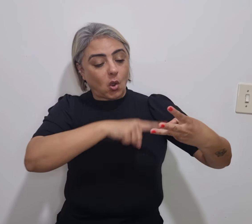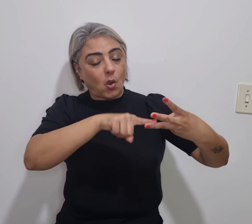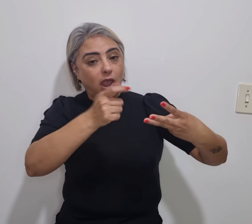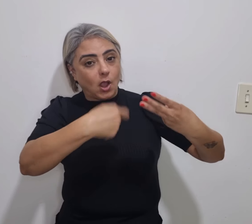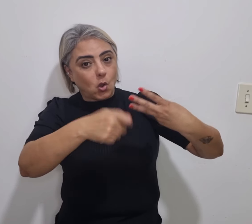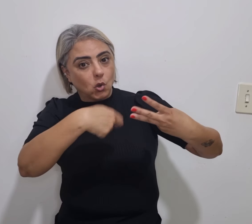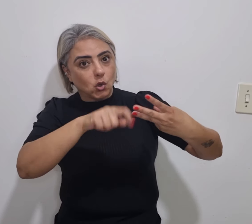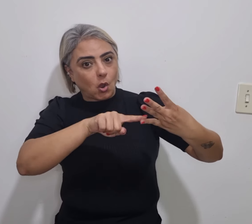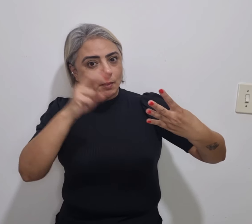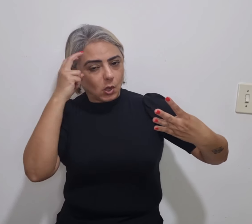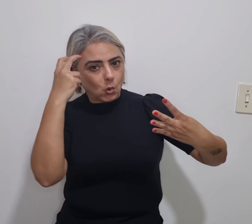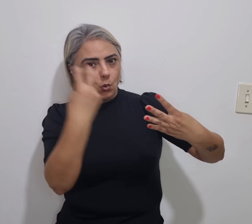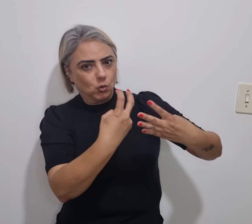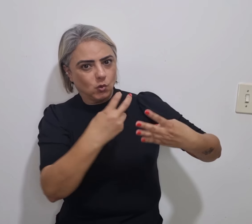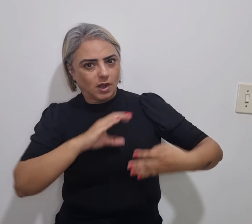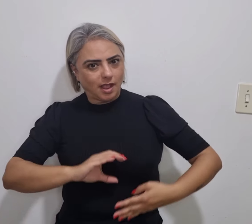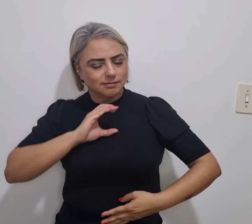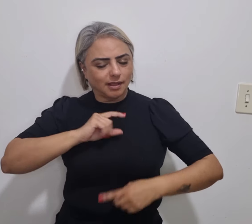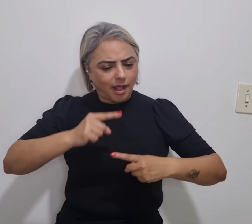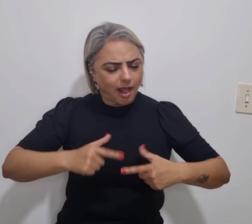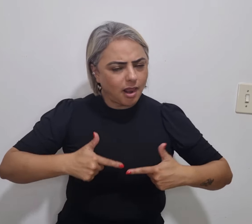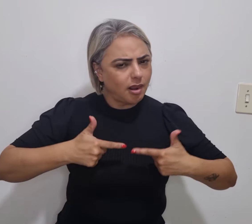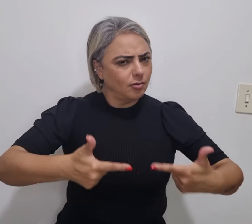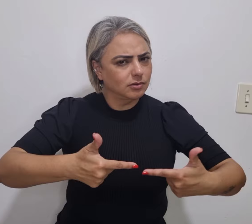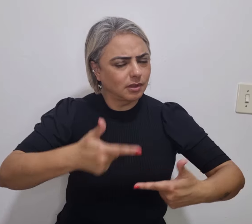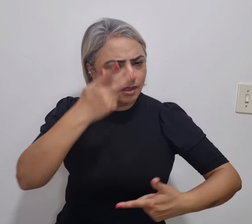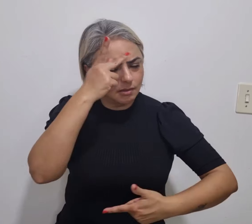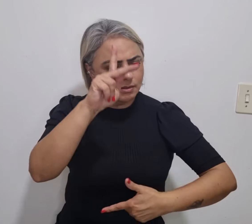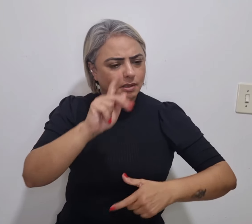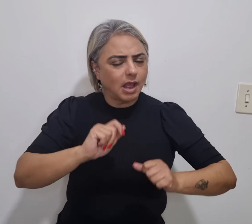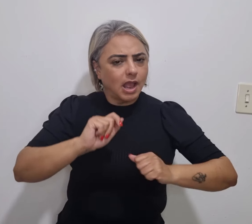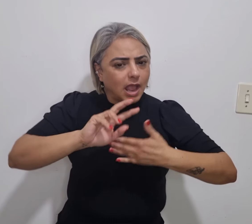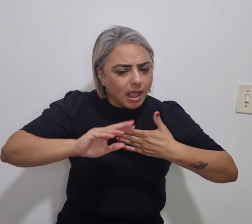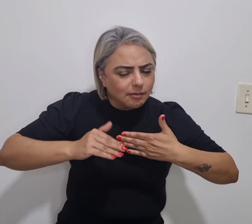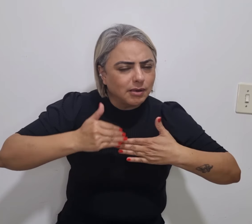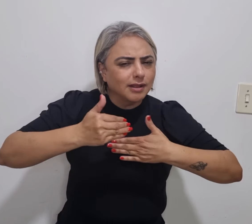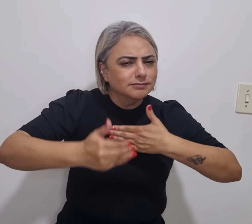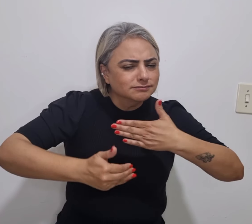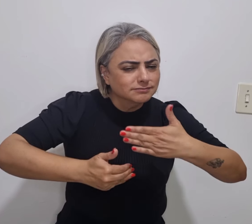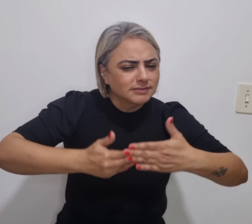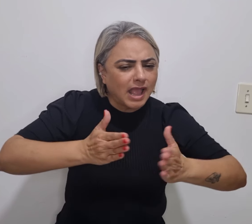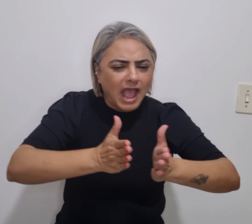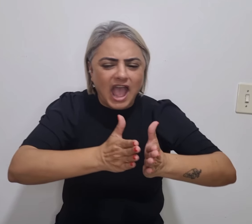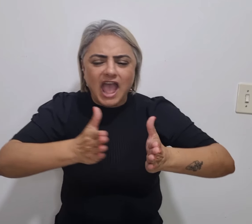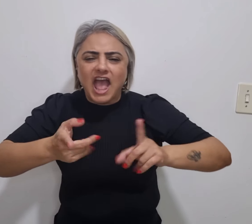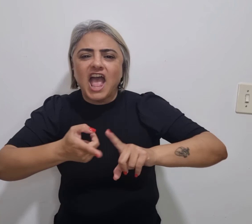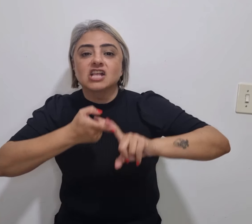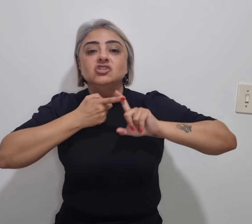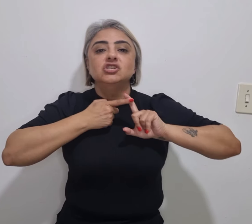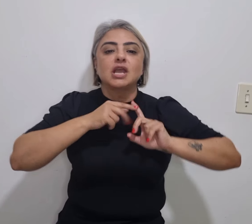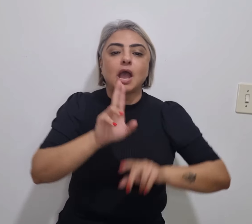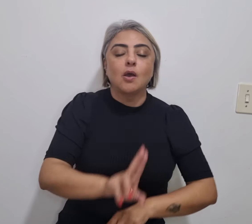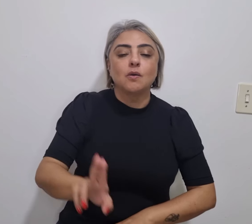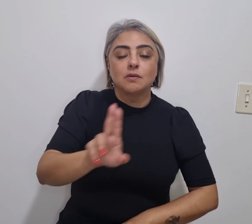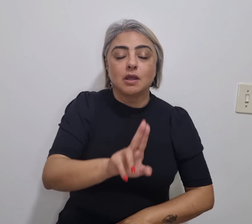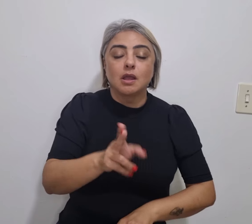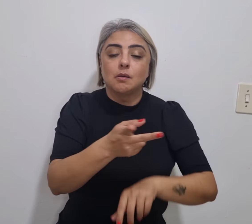e cultural, a luta é para postergar a sua aplicação e buscar